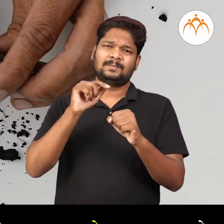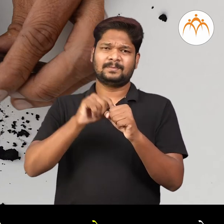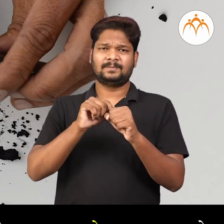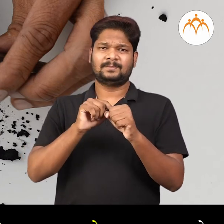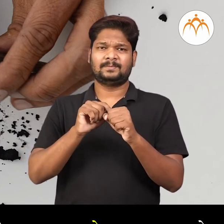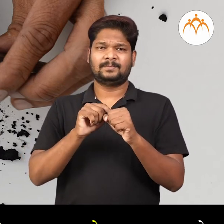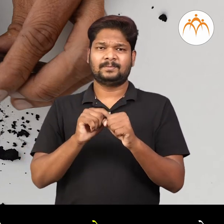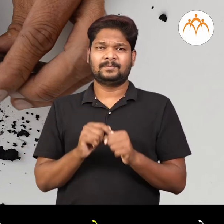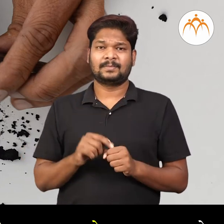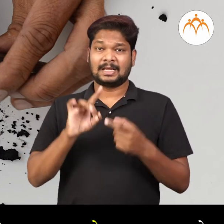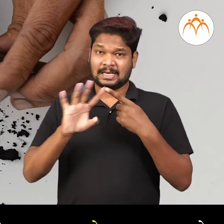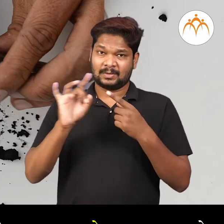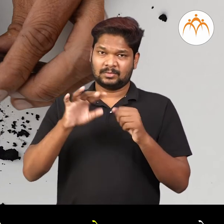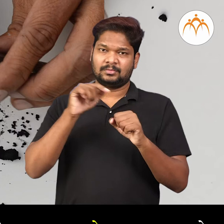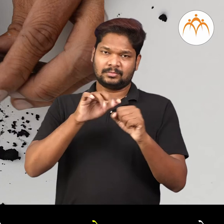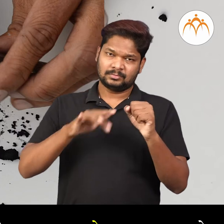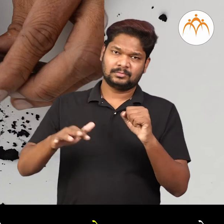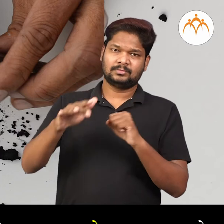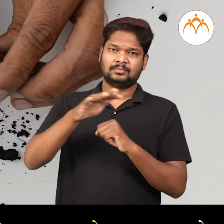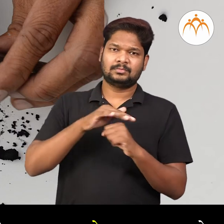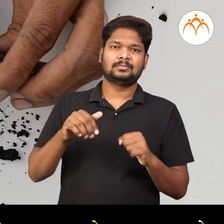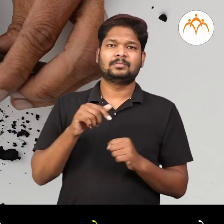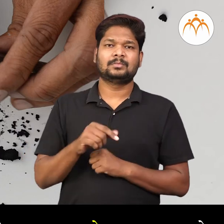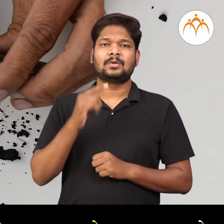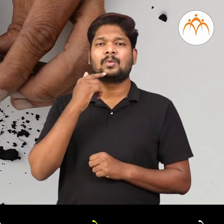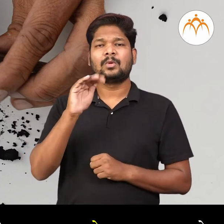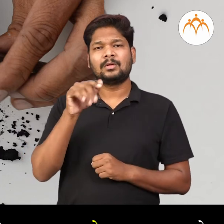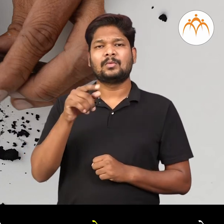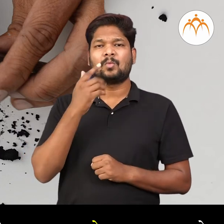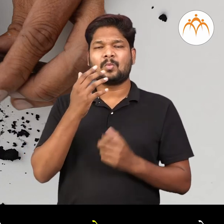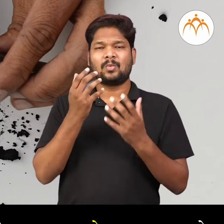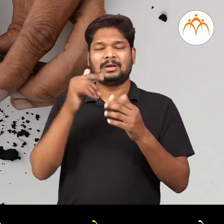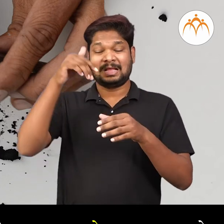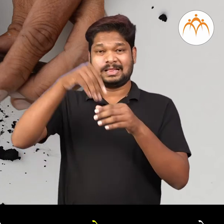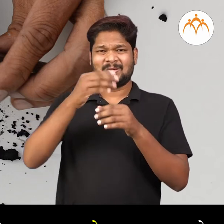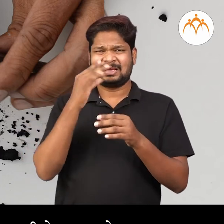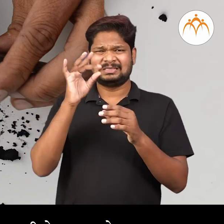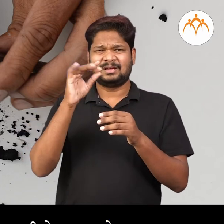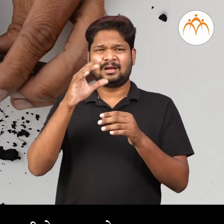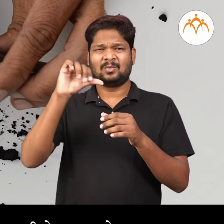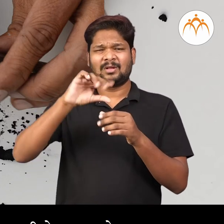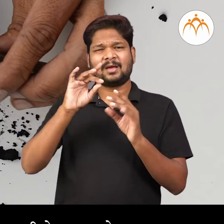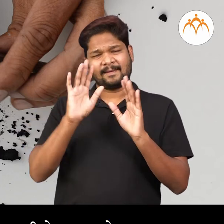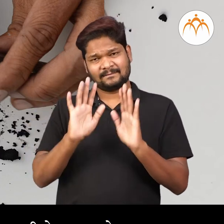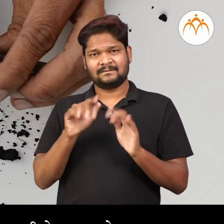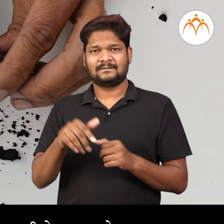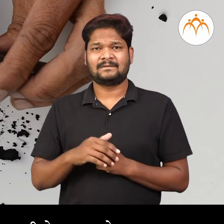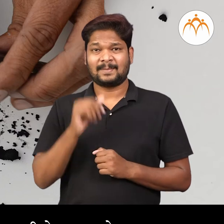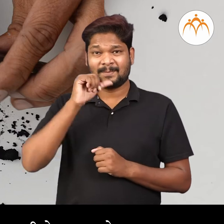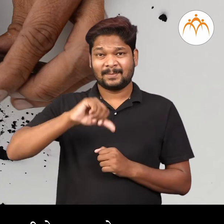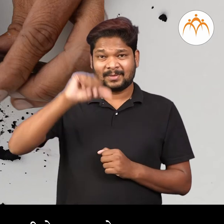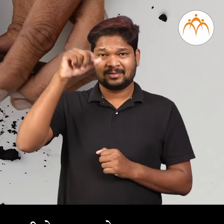विद्युत प्रवाह Dual समर्पण अस्तित्व का